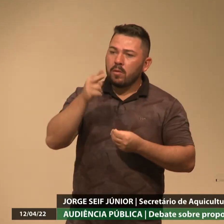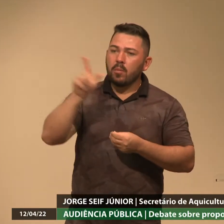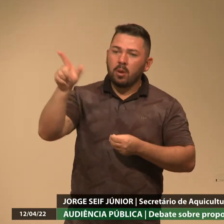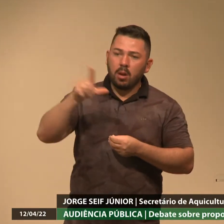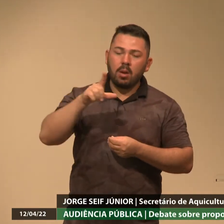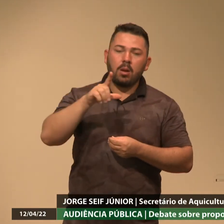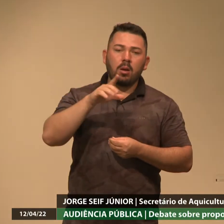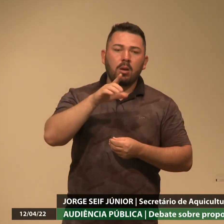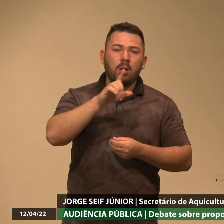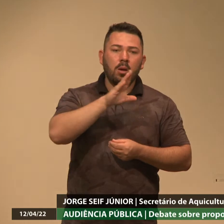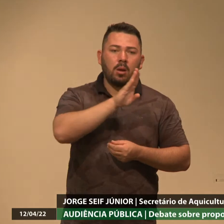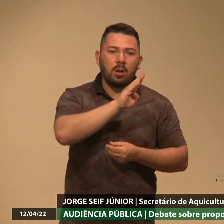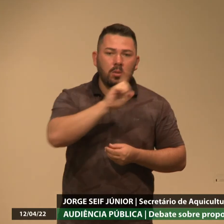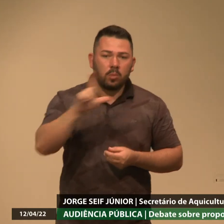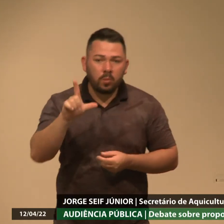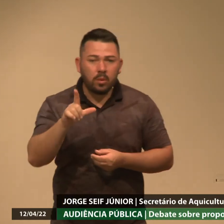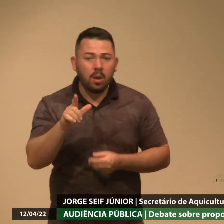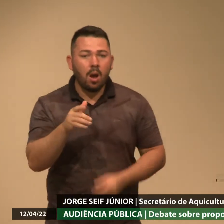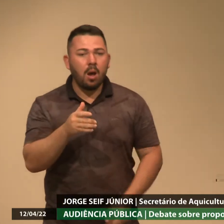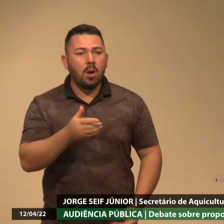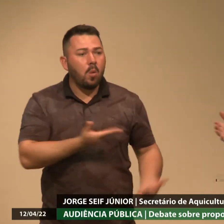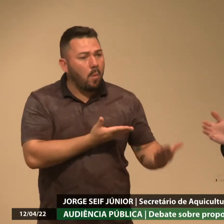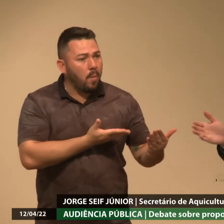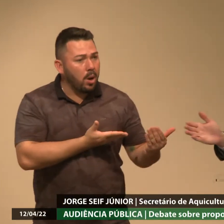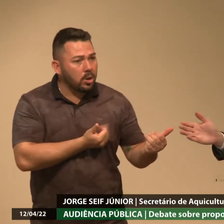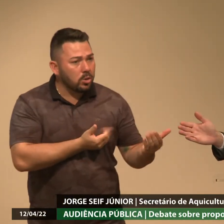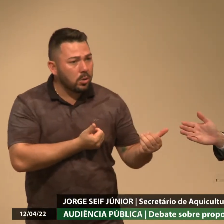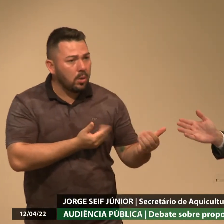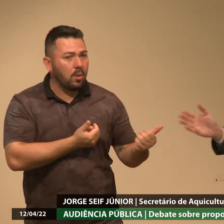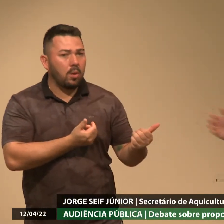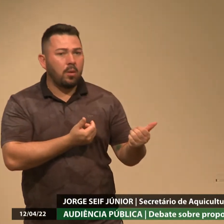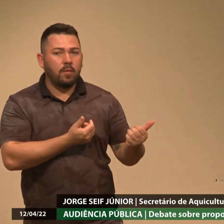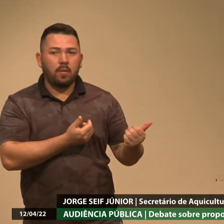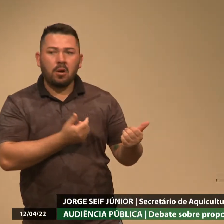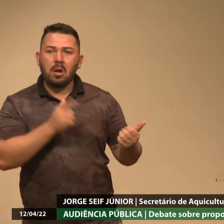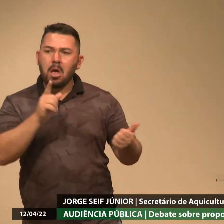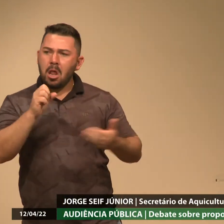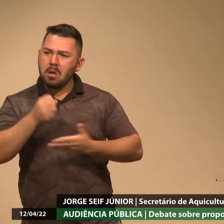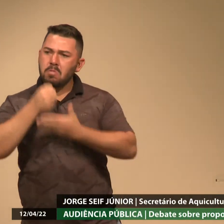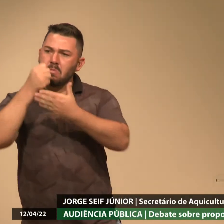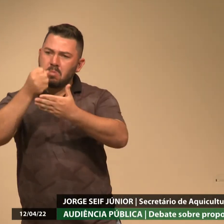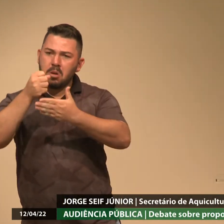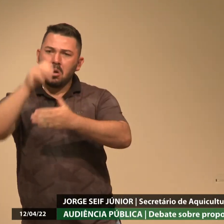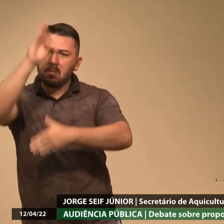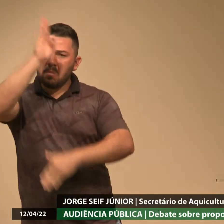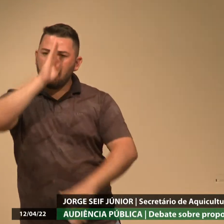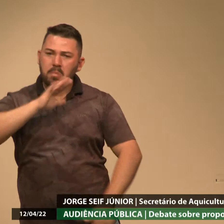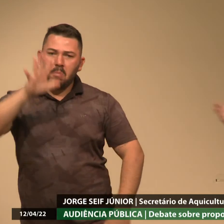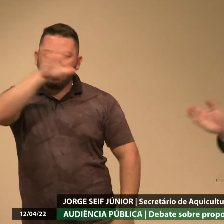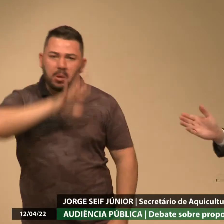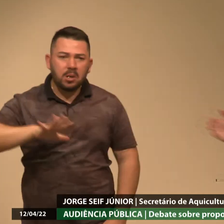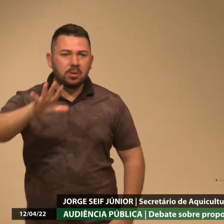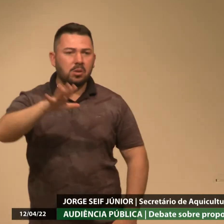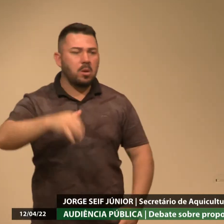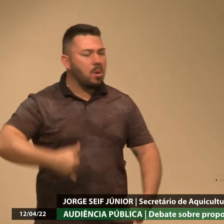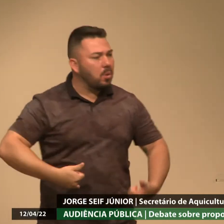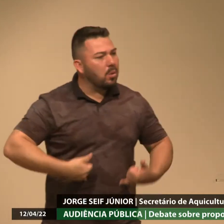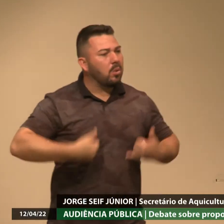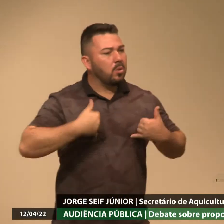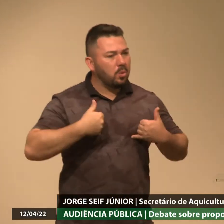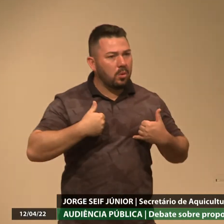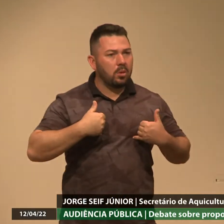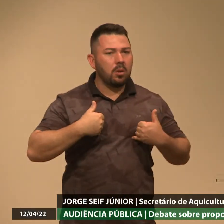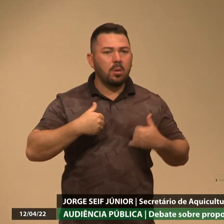Blumenau uma jovem se eu não me engano campeão brasileira Dr Maurício um orgulho